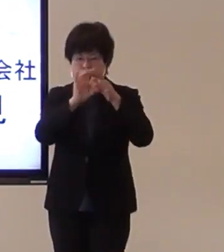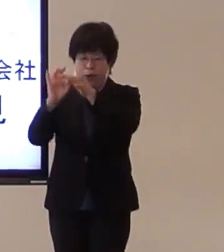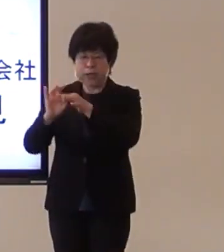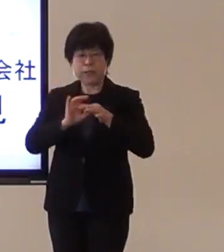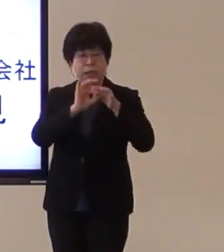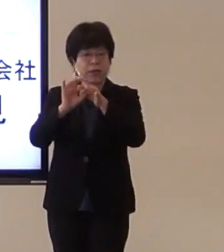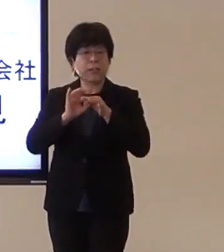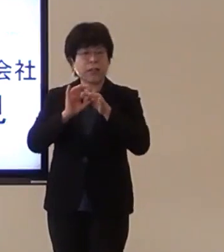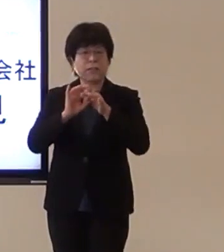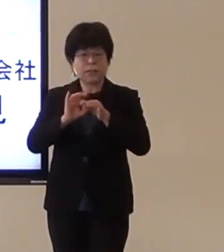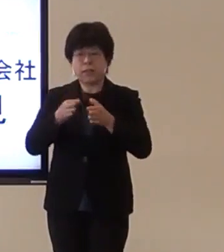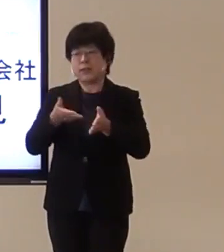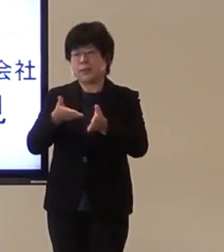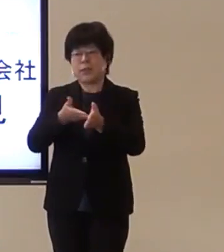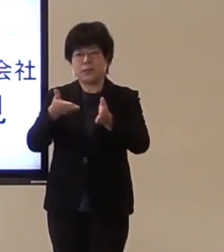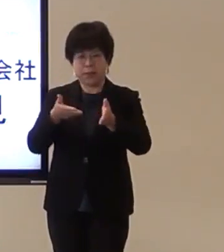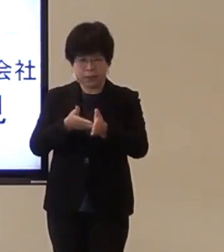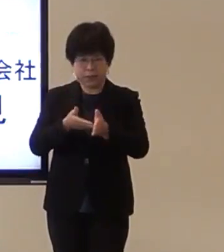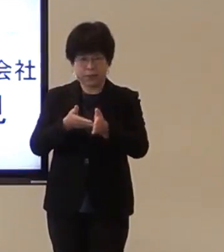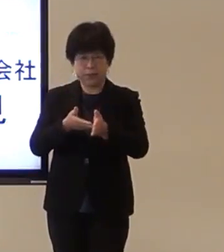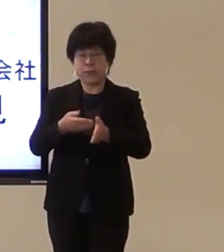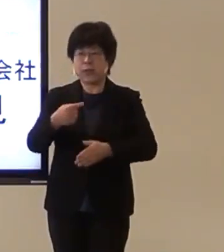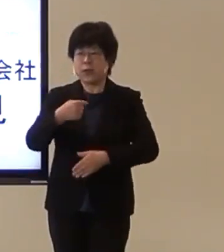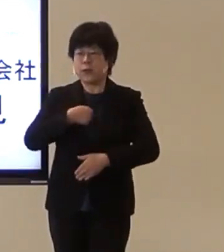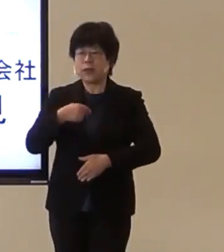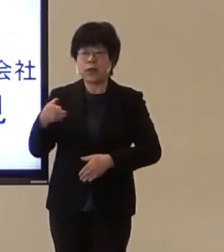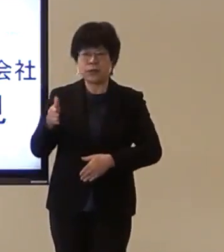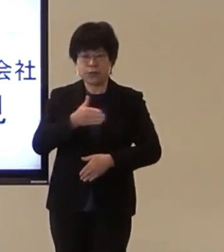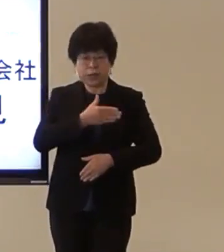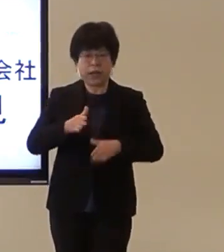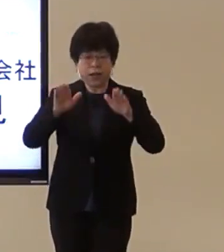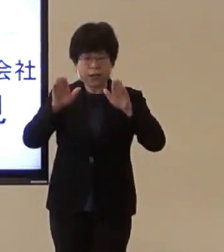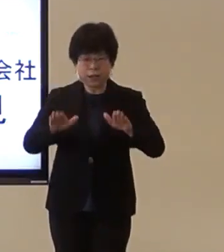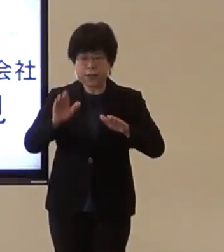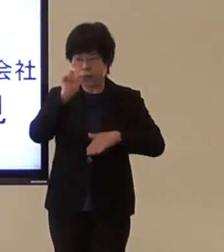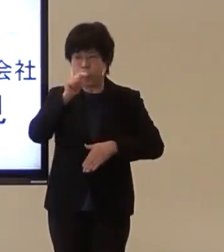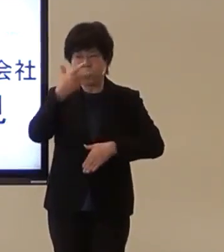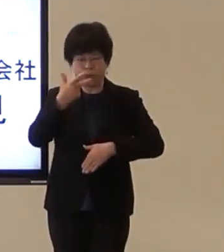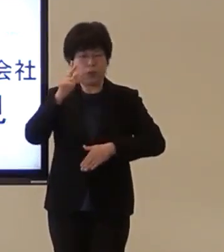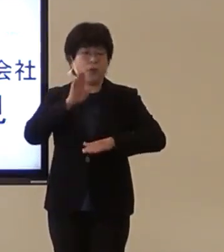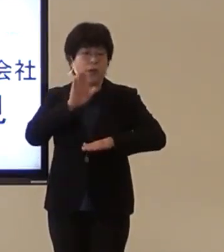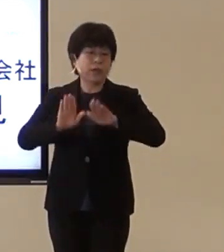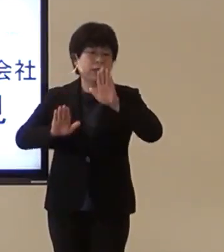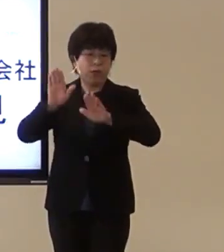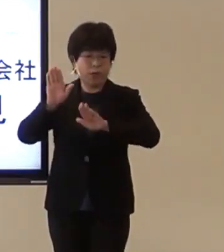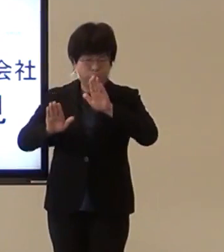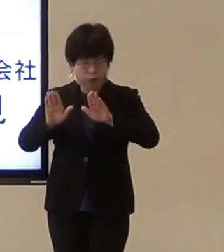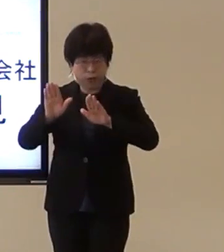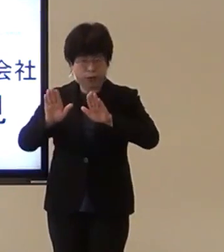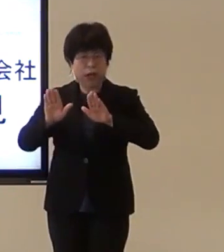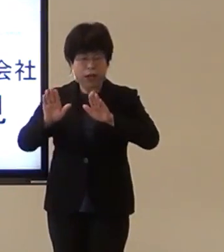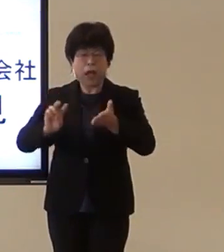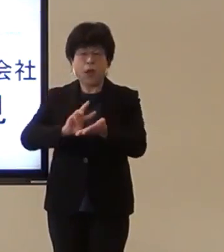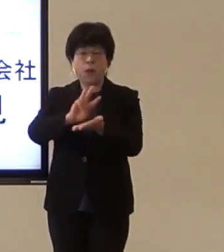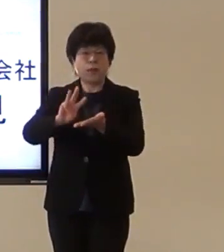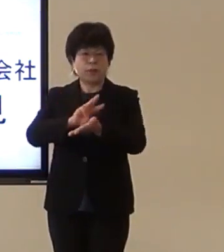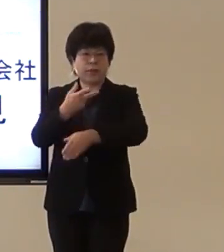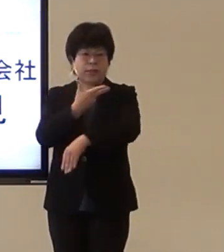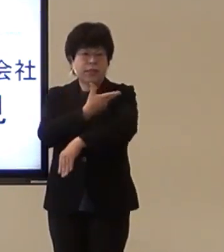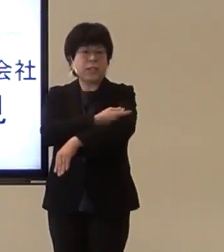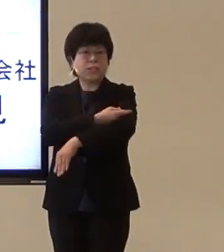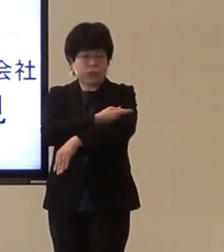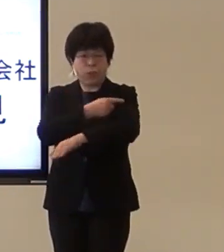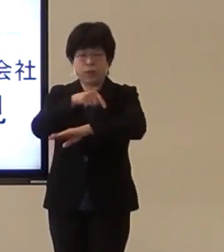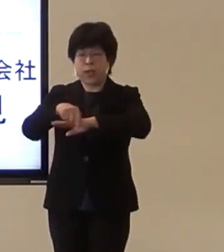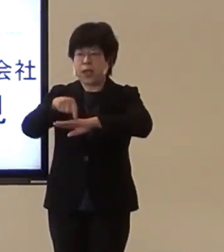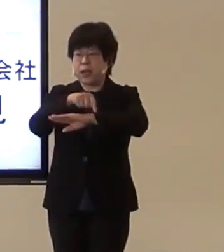ます。まずは私より本市の現状、現時点におけます本市のワクチン接種の取り組み状況等